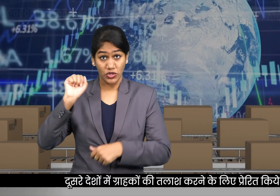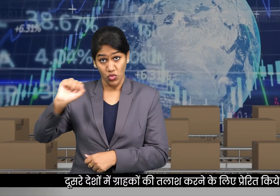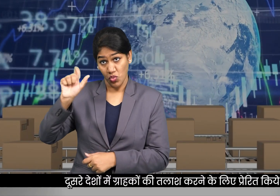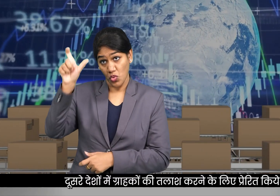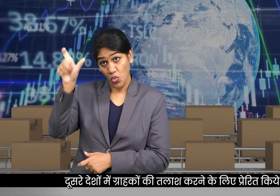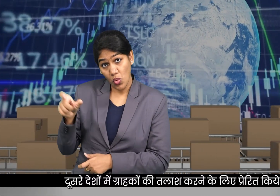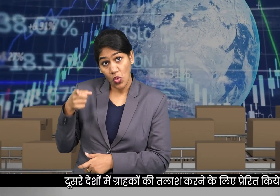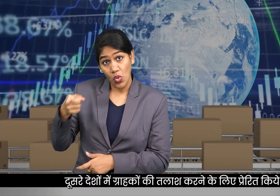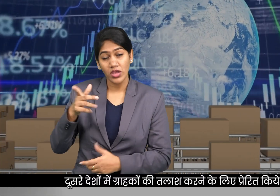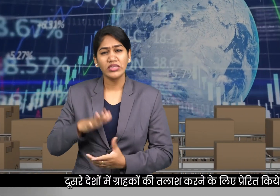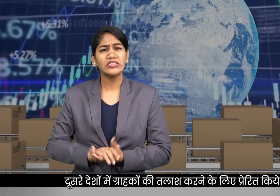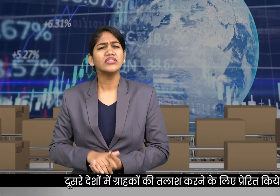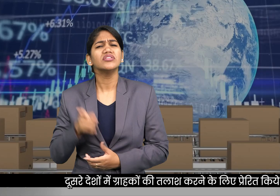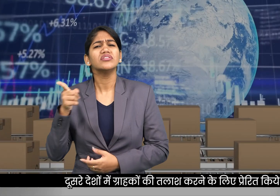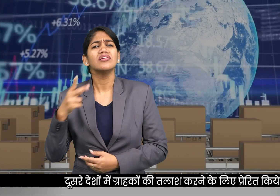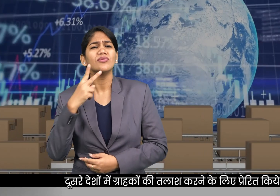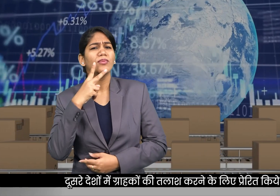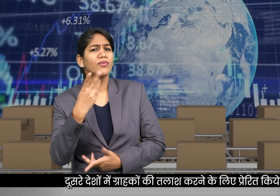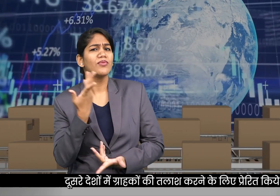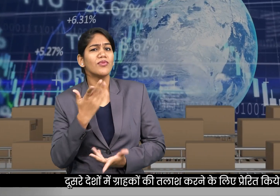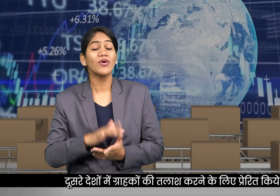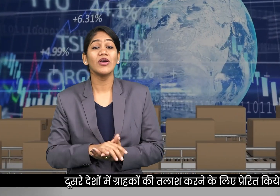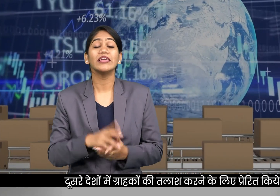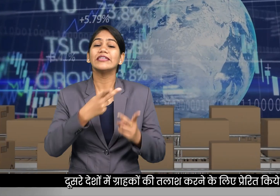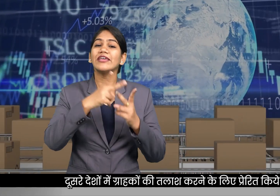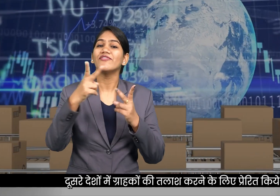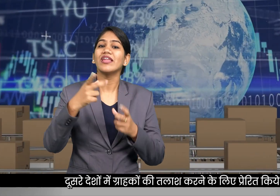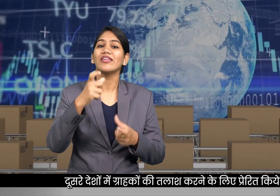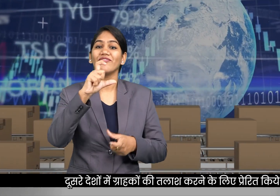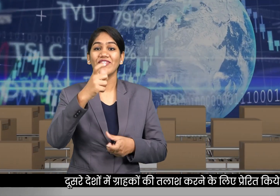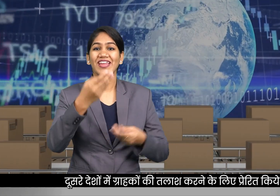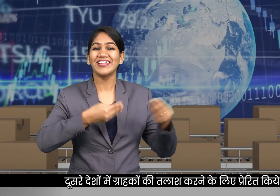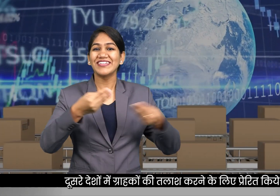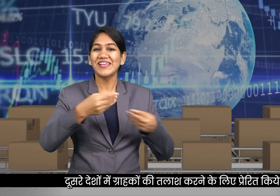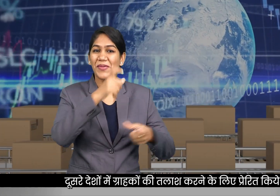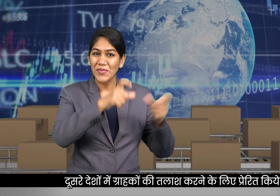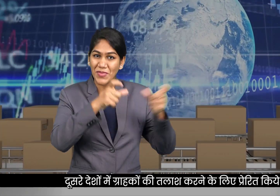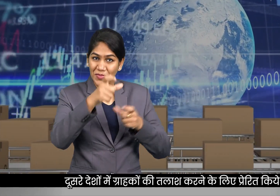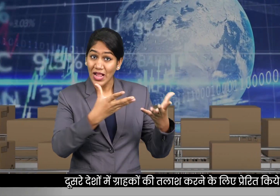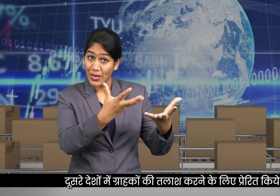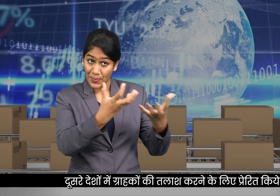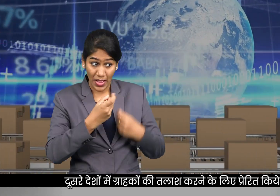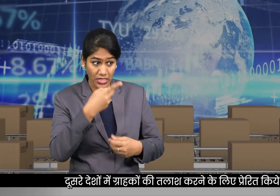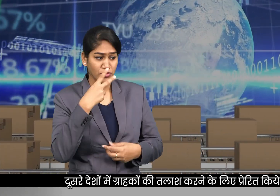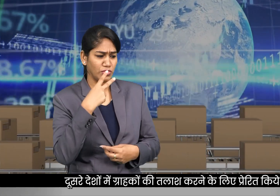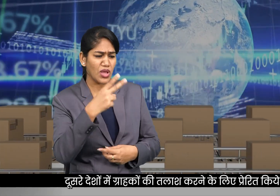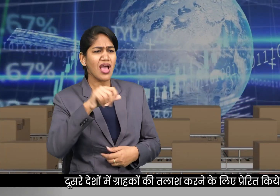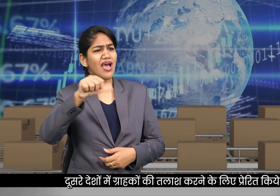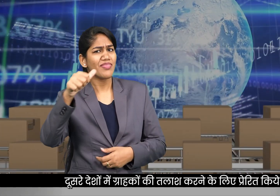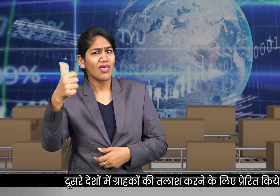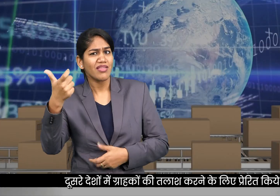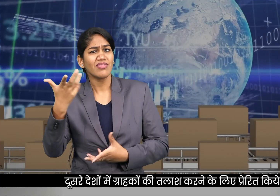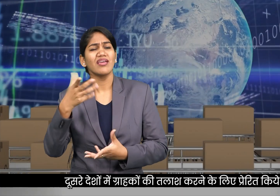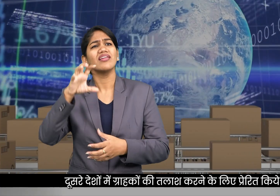मालिक दूसरे देशों में ग्राहकों की तलाश करने के लिए प्रेरित किए गए।